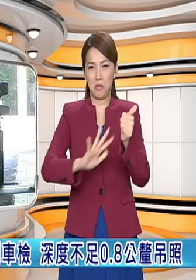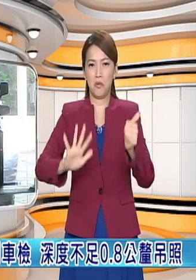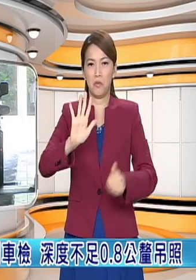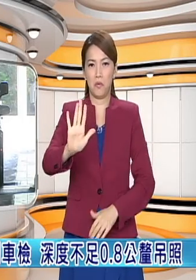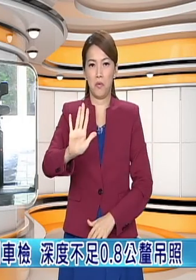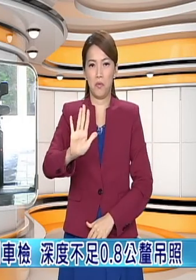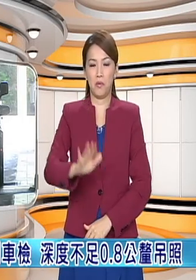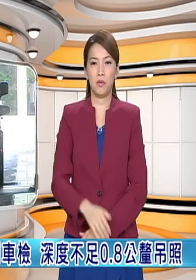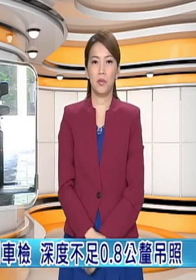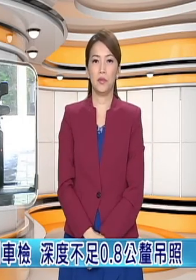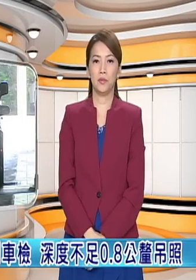54万辆。